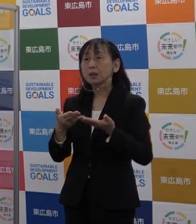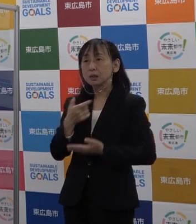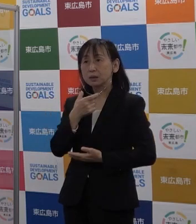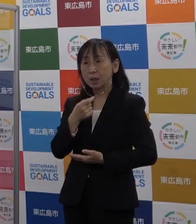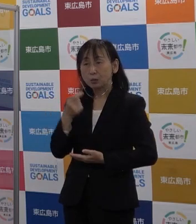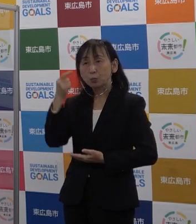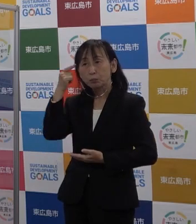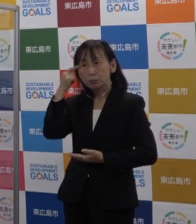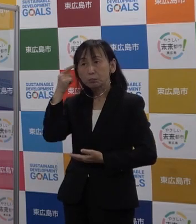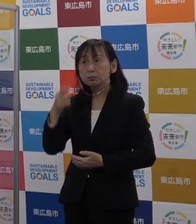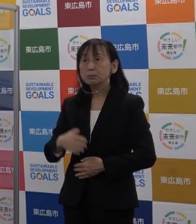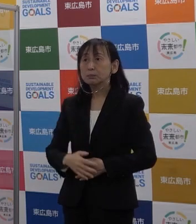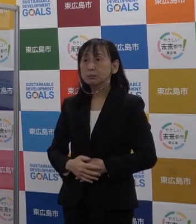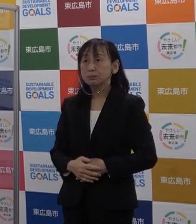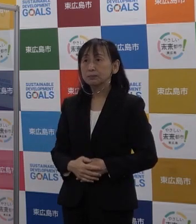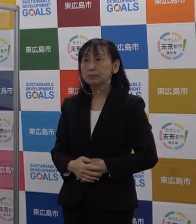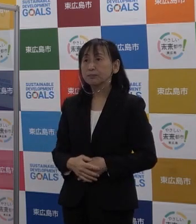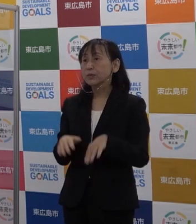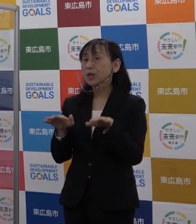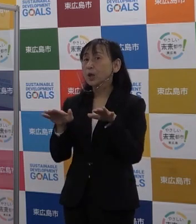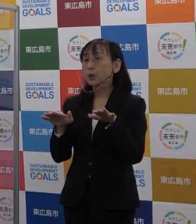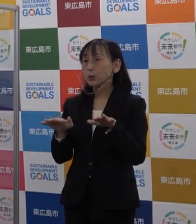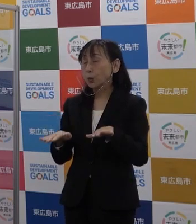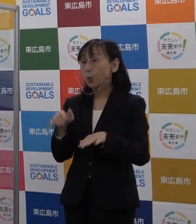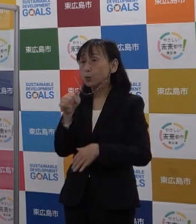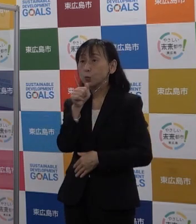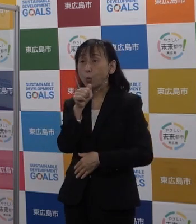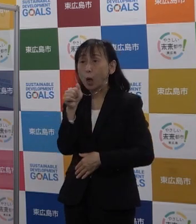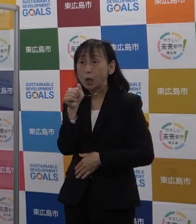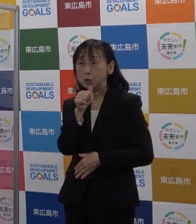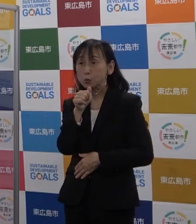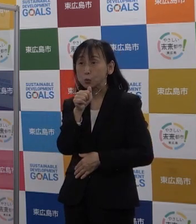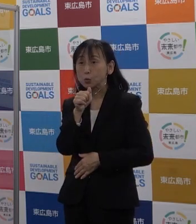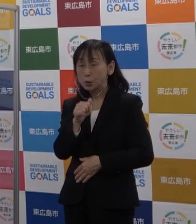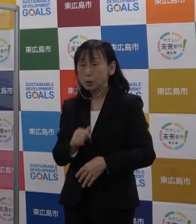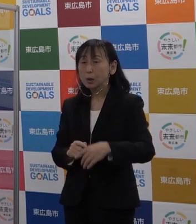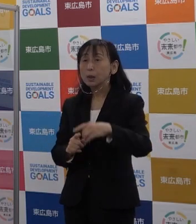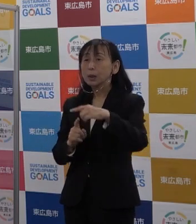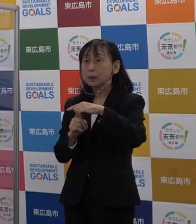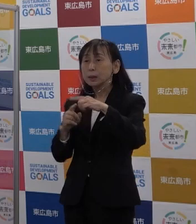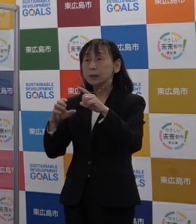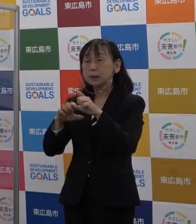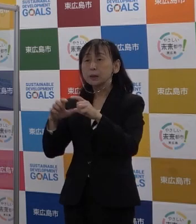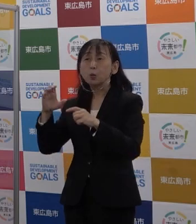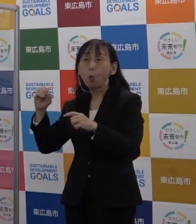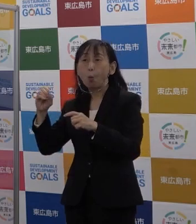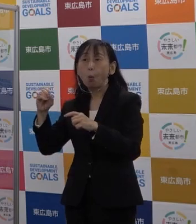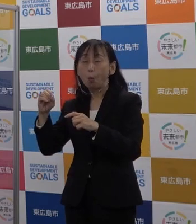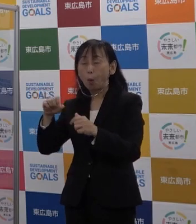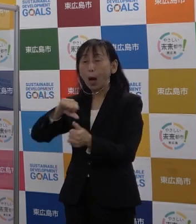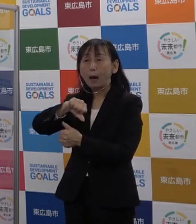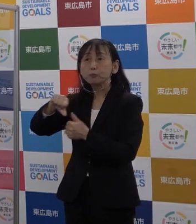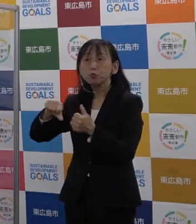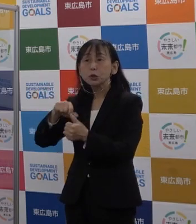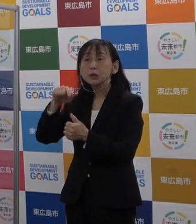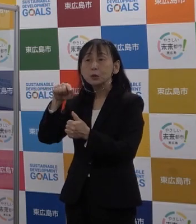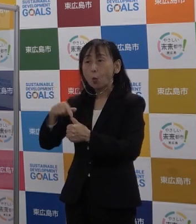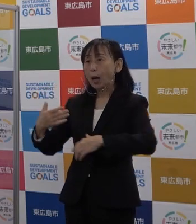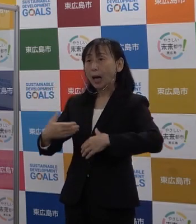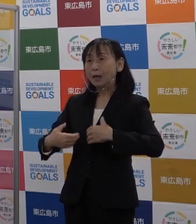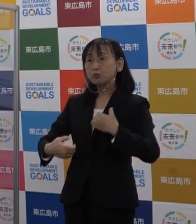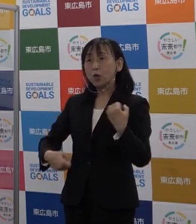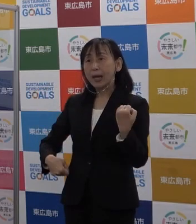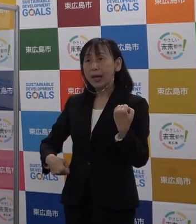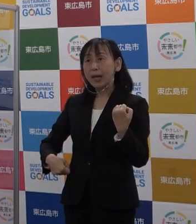組んでまいりました。そして今日ご紹介する TGO アプリということで、学生あ